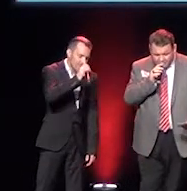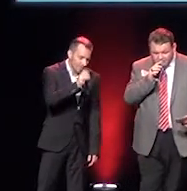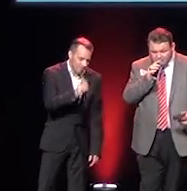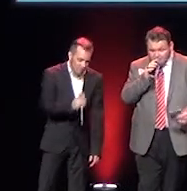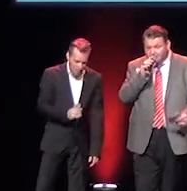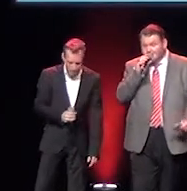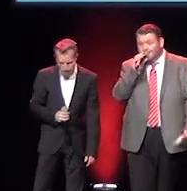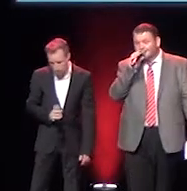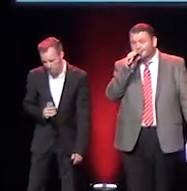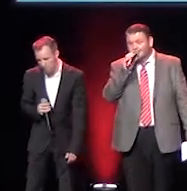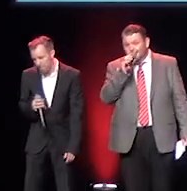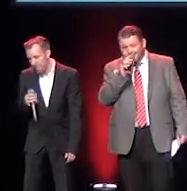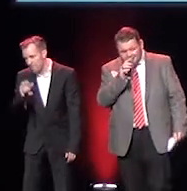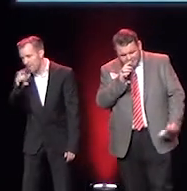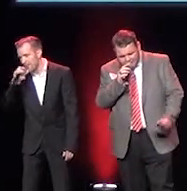Doch